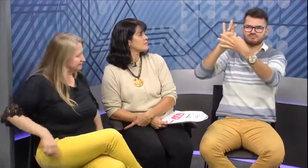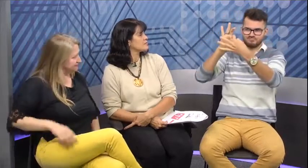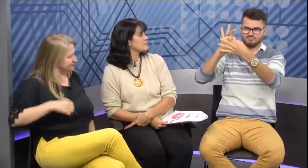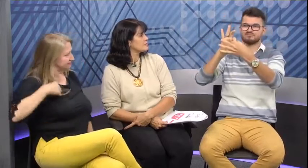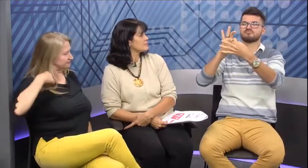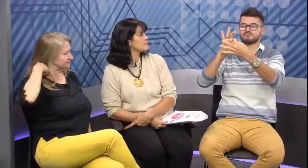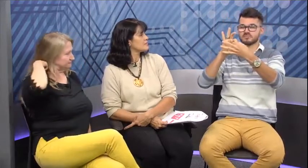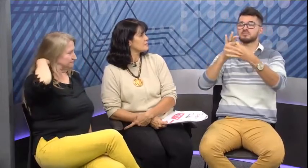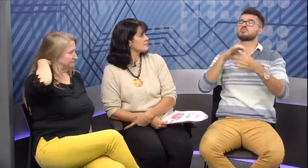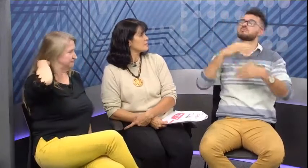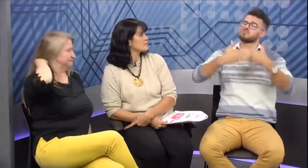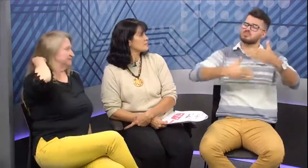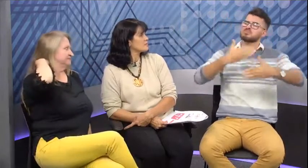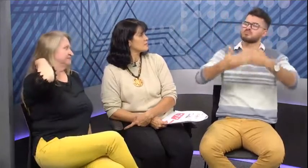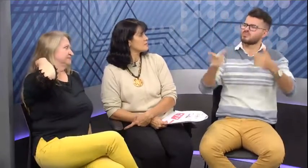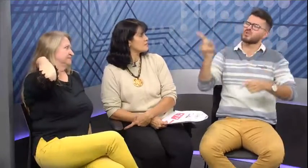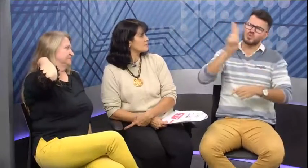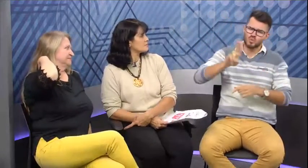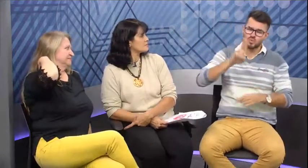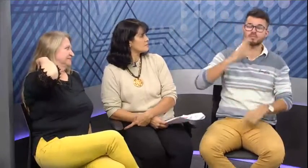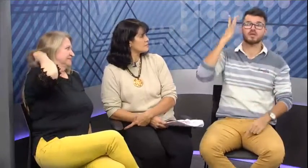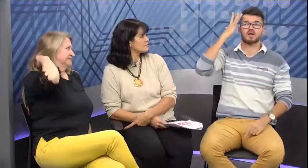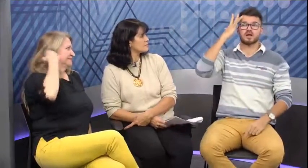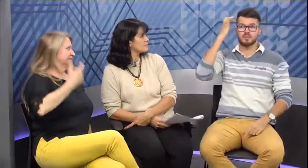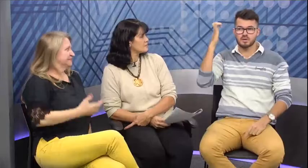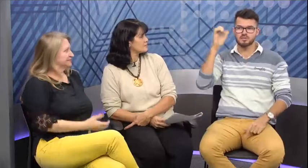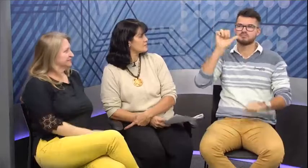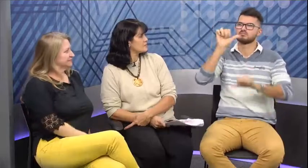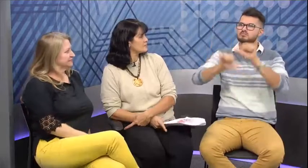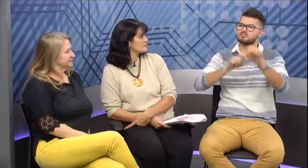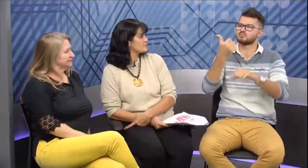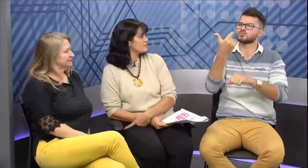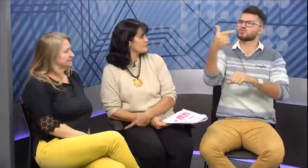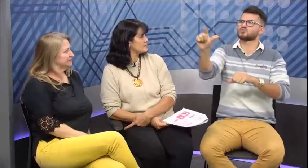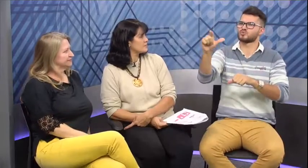E criando esse repertório imaginário também com tudo que estava sendo contado. E aí